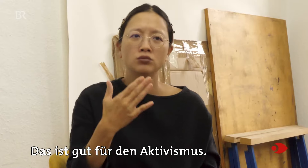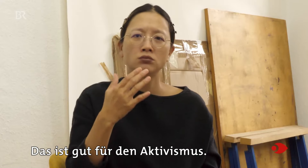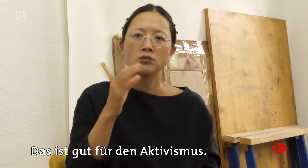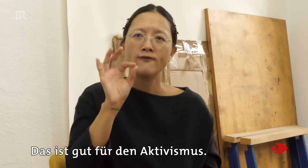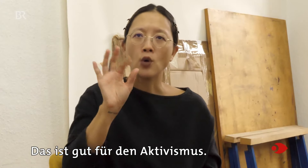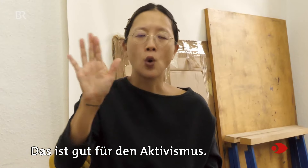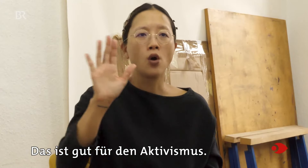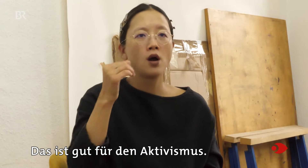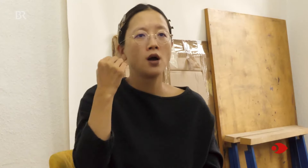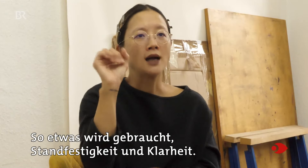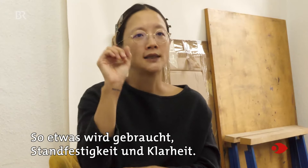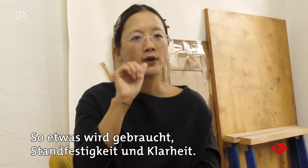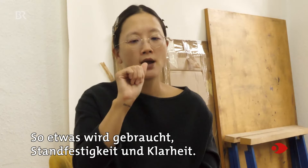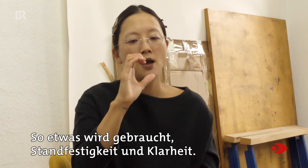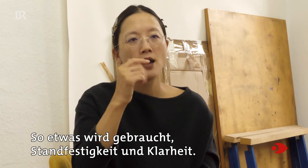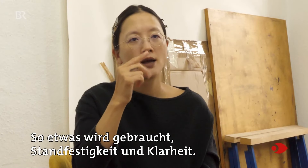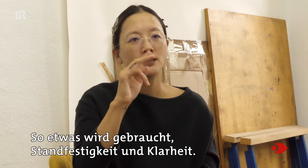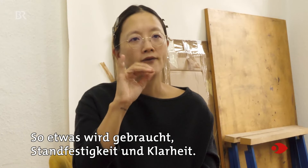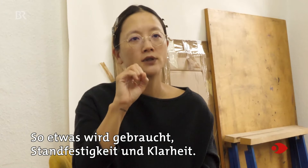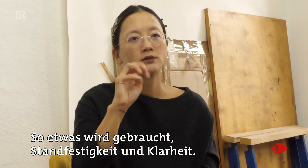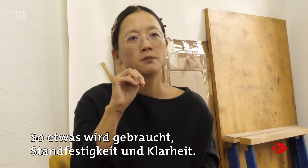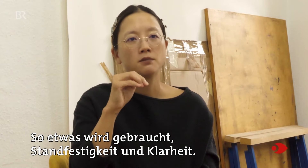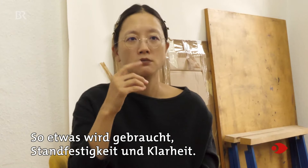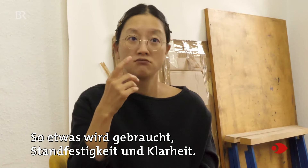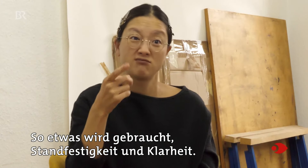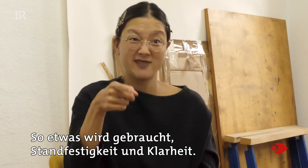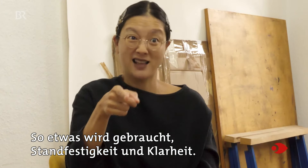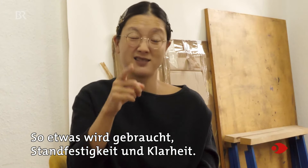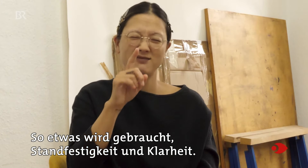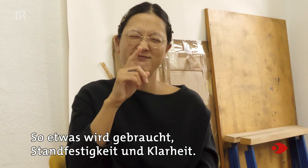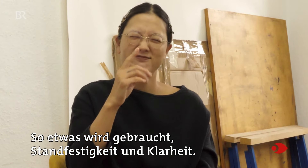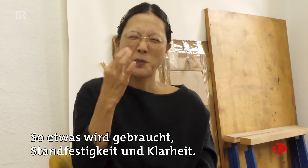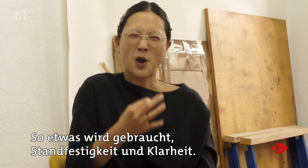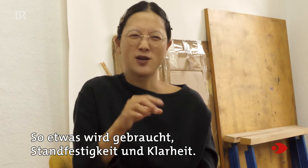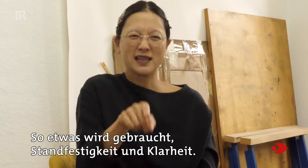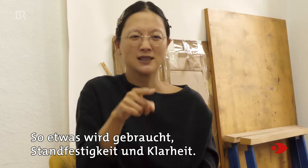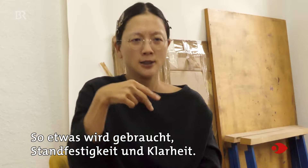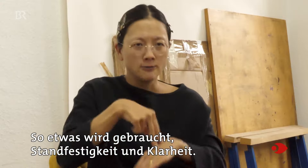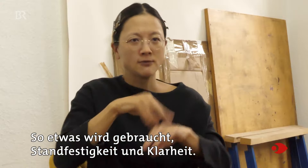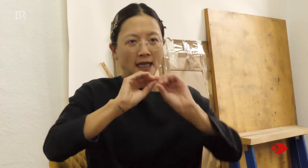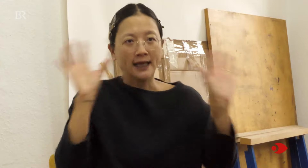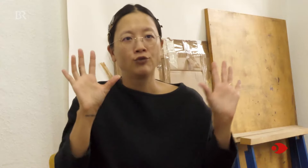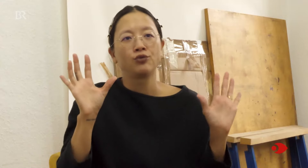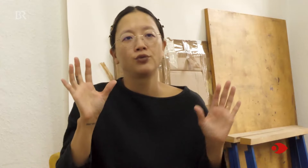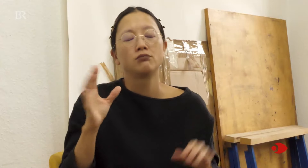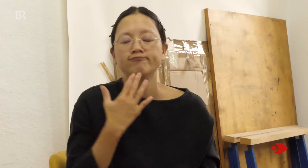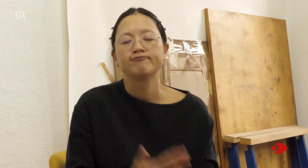den Aktivismus. So etwas wird gebraucht. Standfestigkeit und Klarheit.